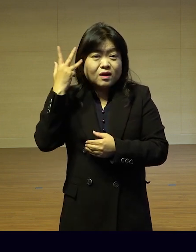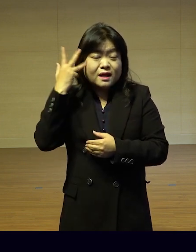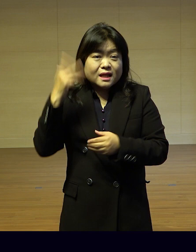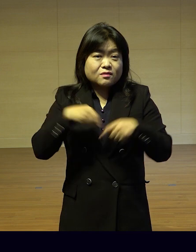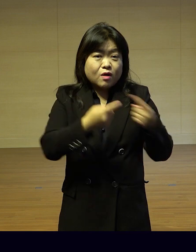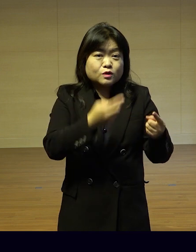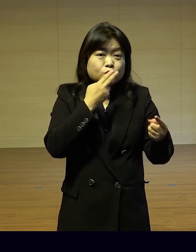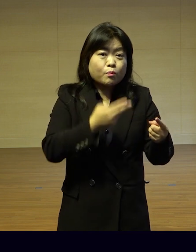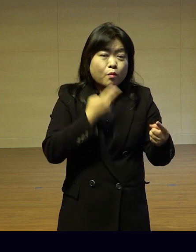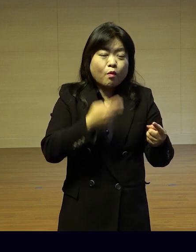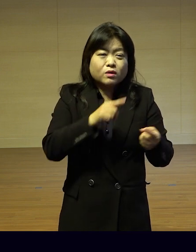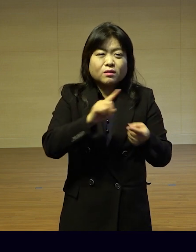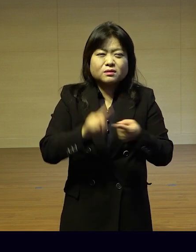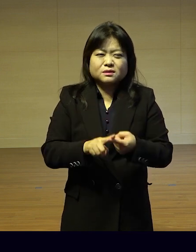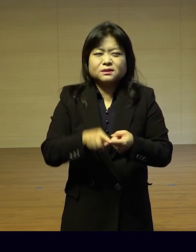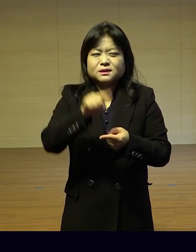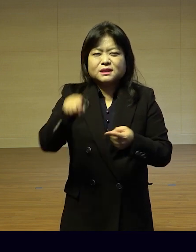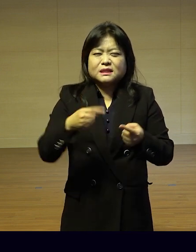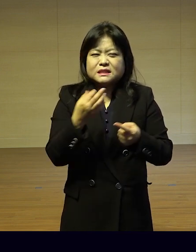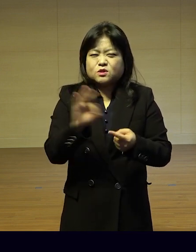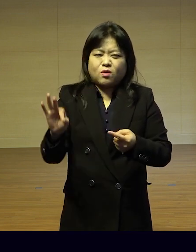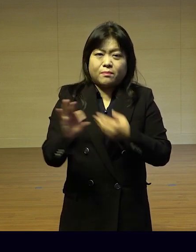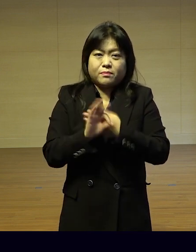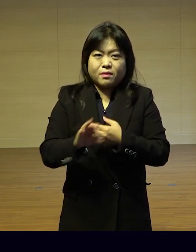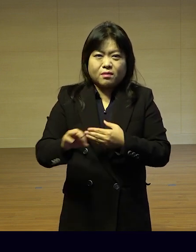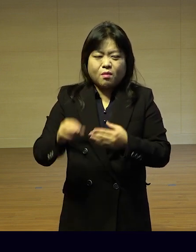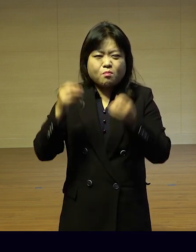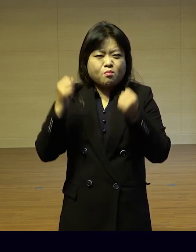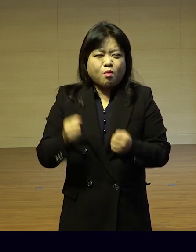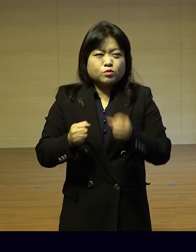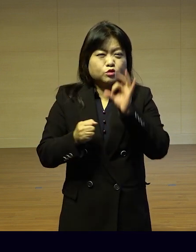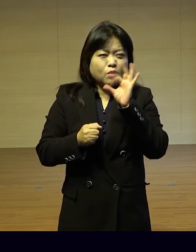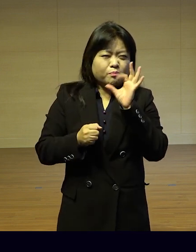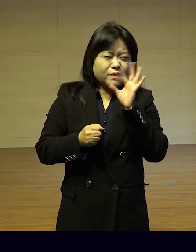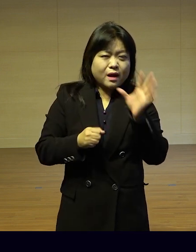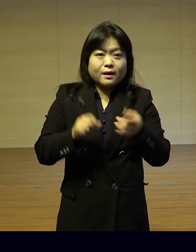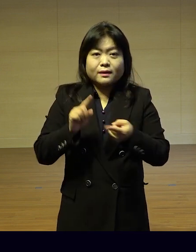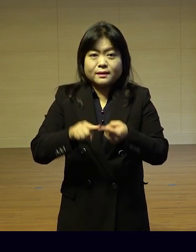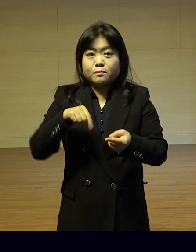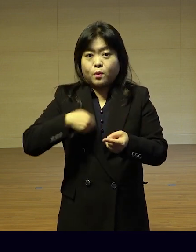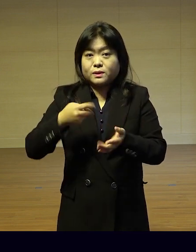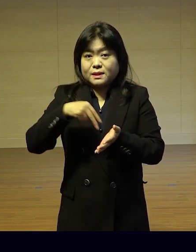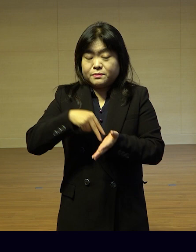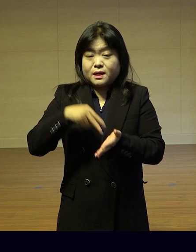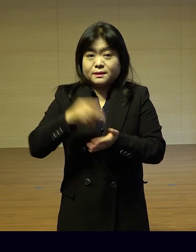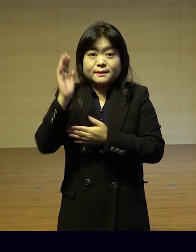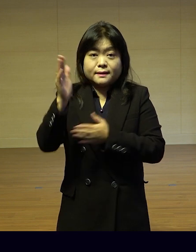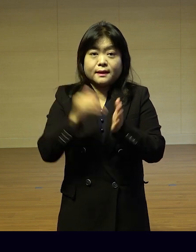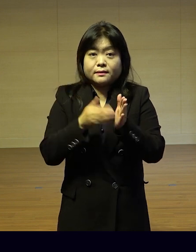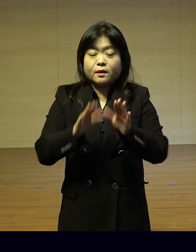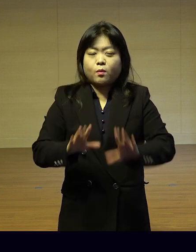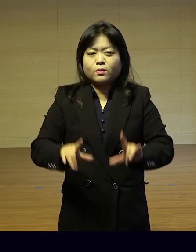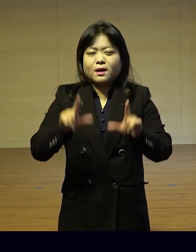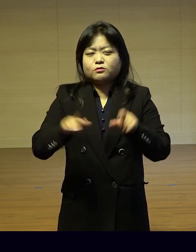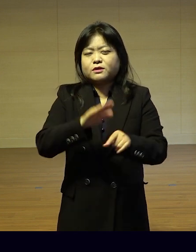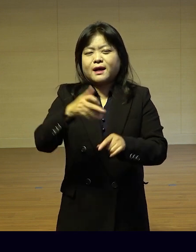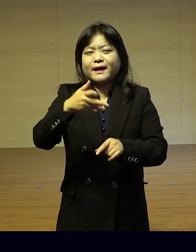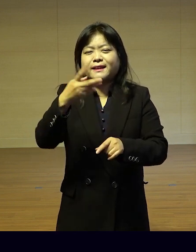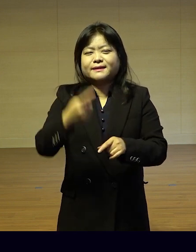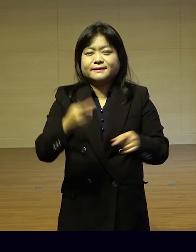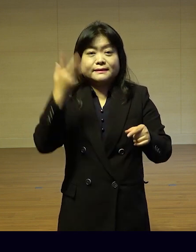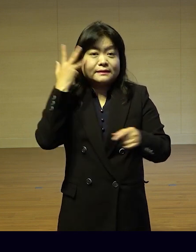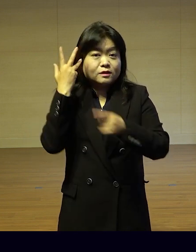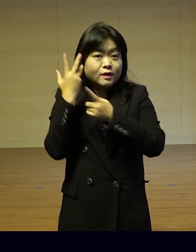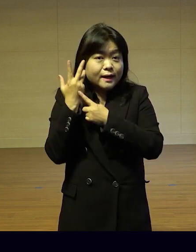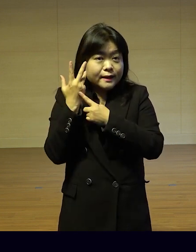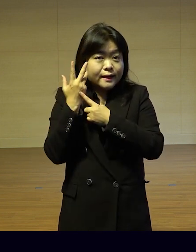없다. 그래서 진퇴양난에 빠진 자기의 입장을 이야기를 했는데 그것은 오늘날에 지금 우리가 칸트 철학을 보고